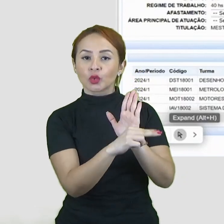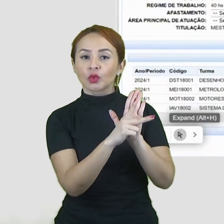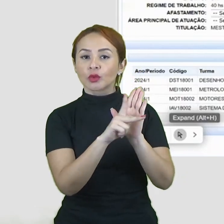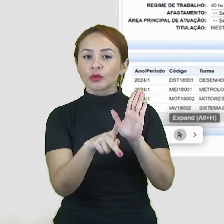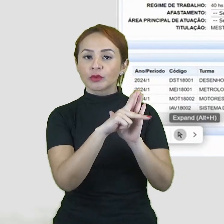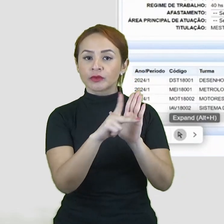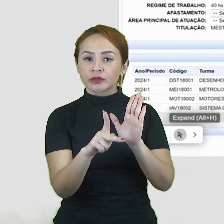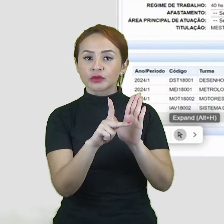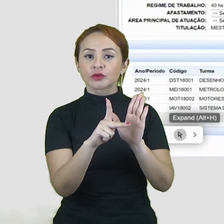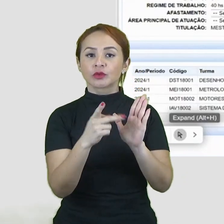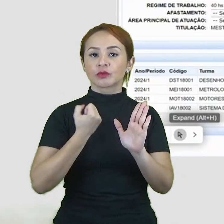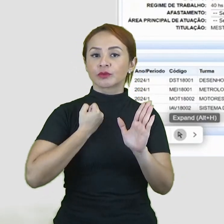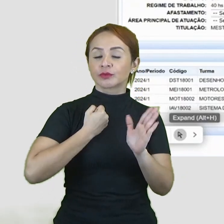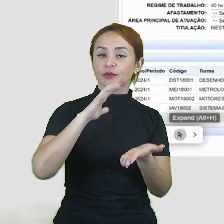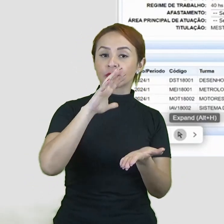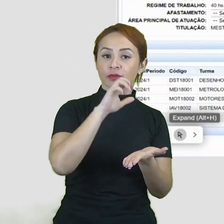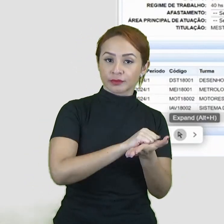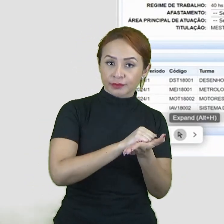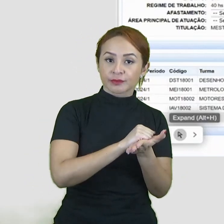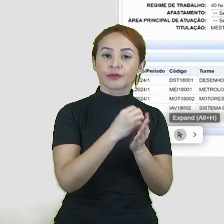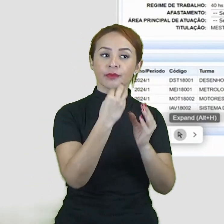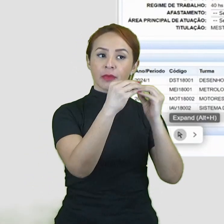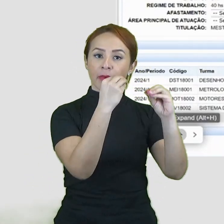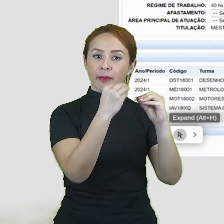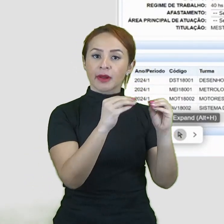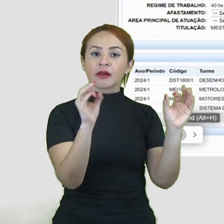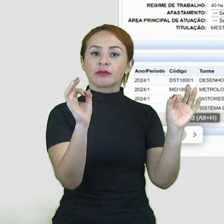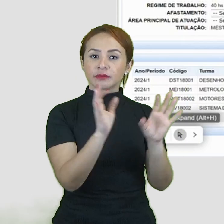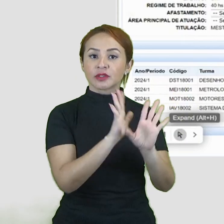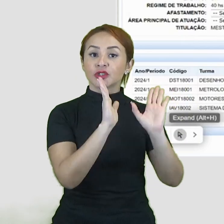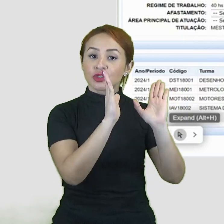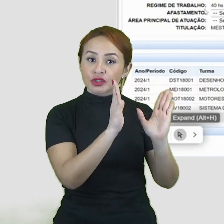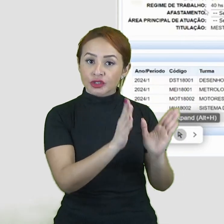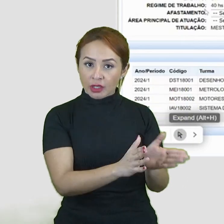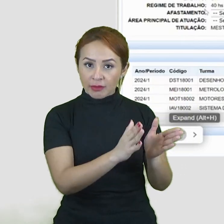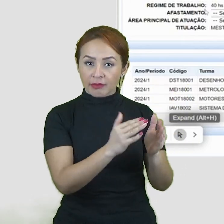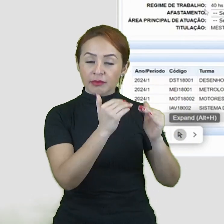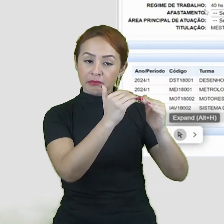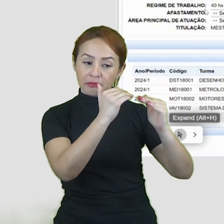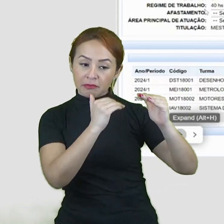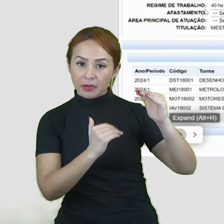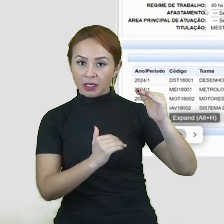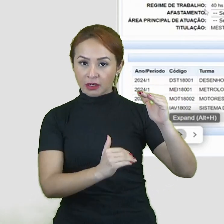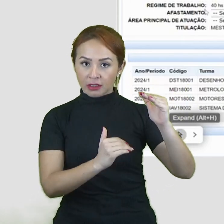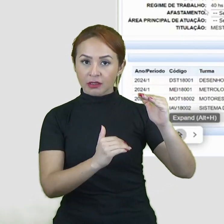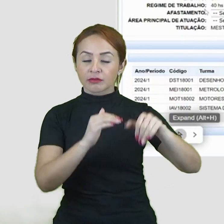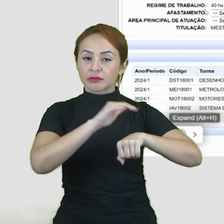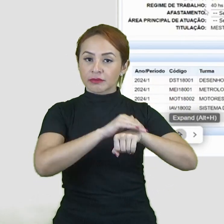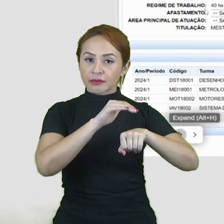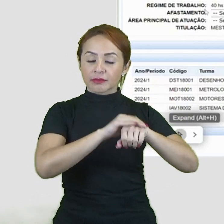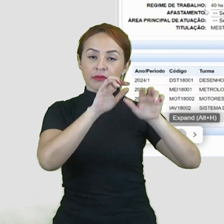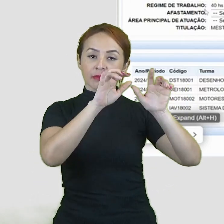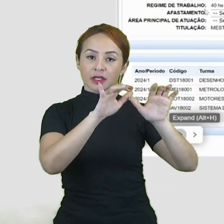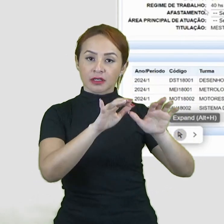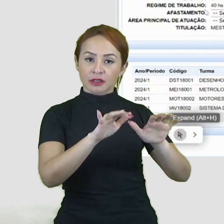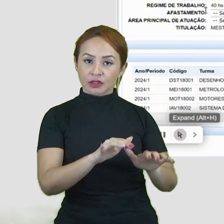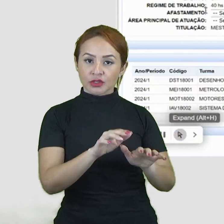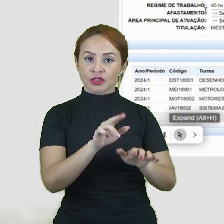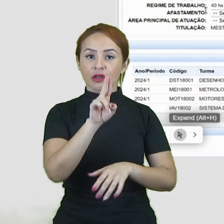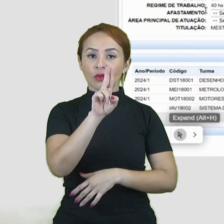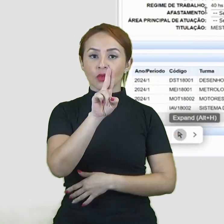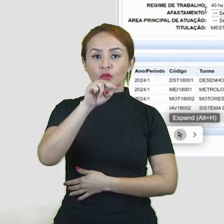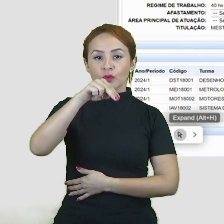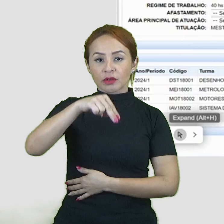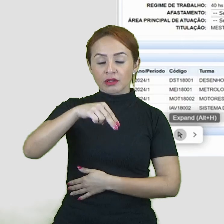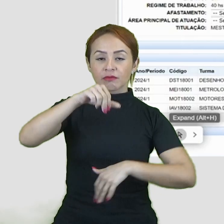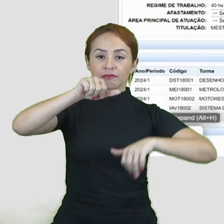vem preenchido, o nome do docente, a matrícula, a lotação. E nessa primeira versão, vai ser